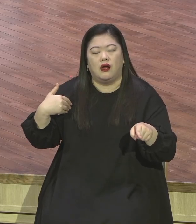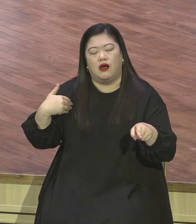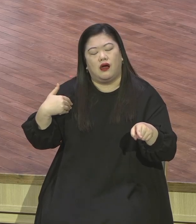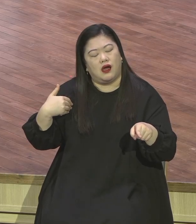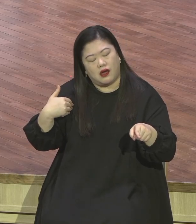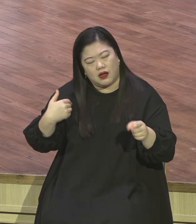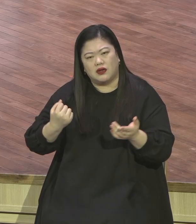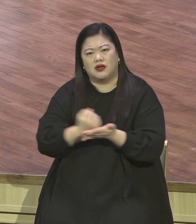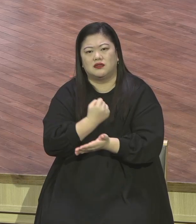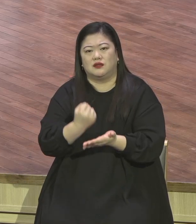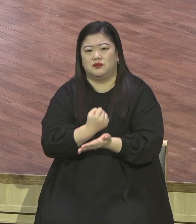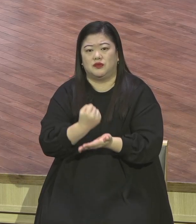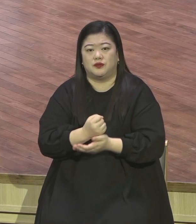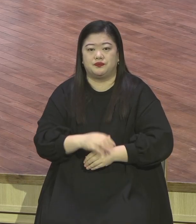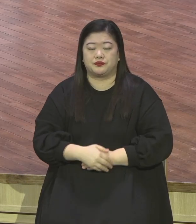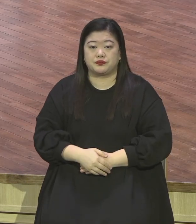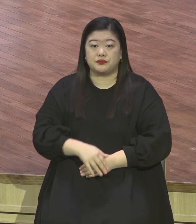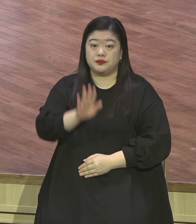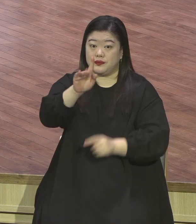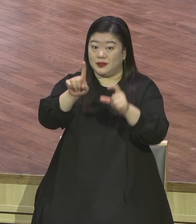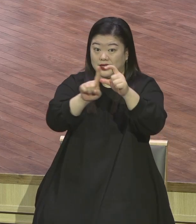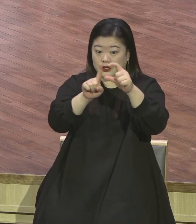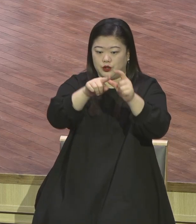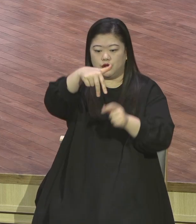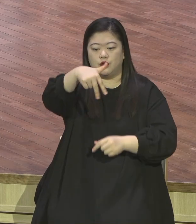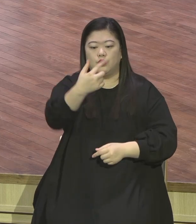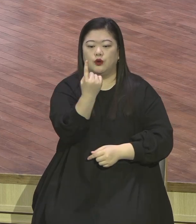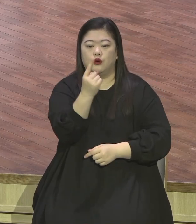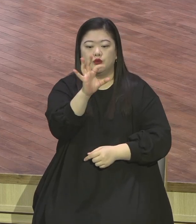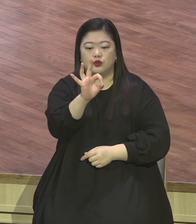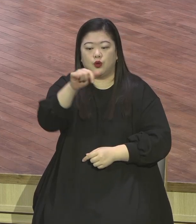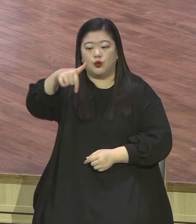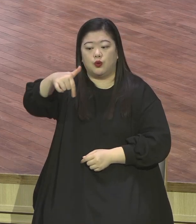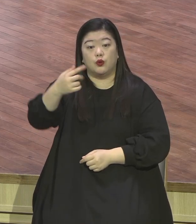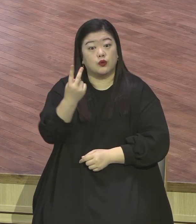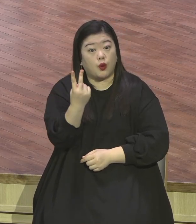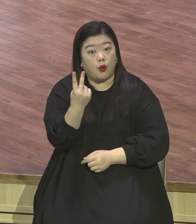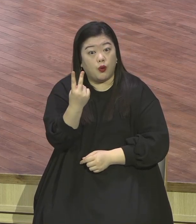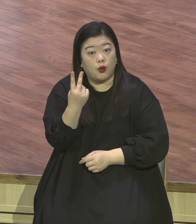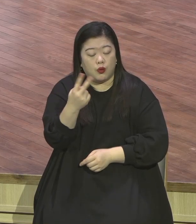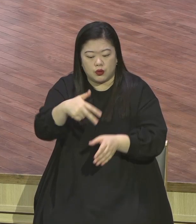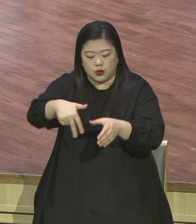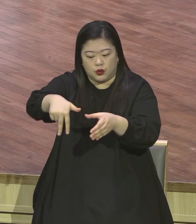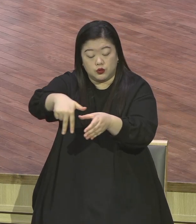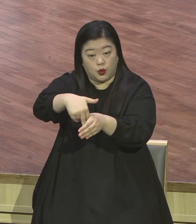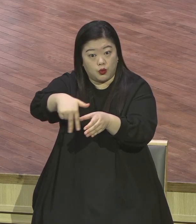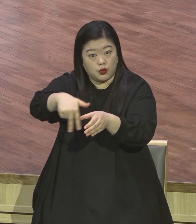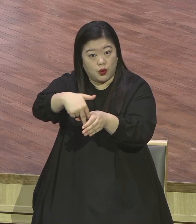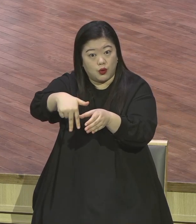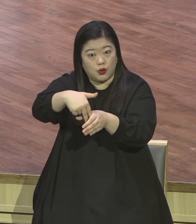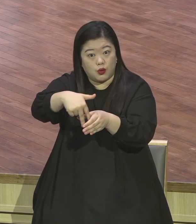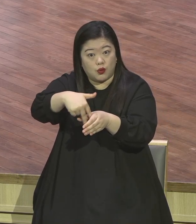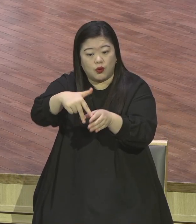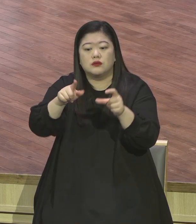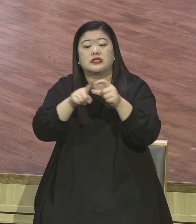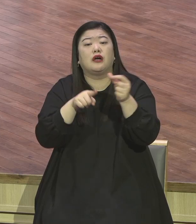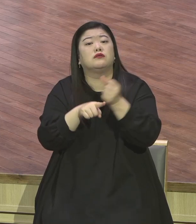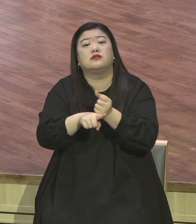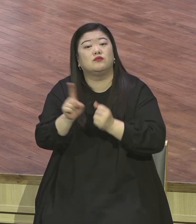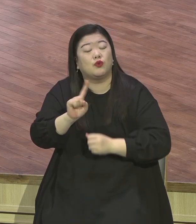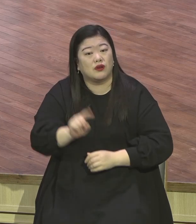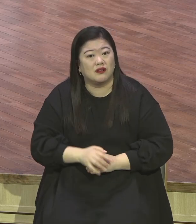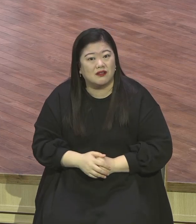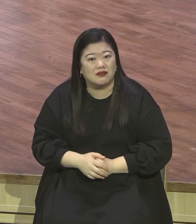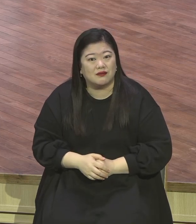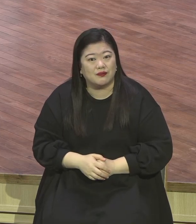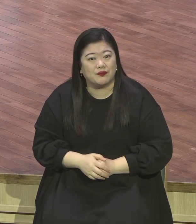종교라는 말 자체가 뭐예요? 종교 여러분 바로 들여야 합니다. 여러분 기독교를 종교로